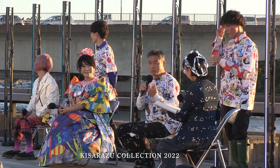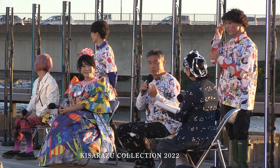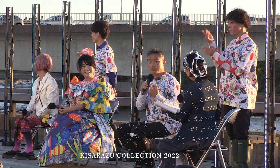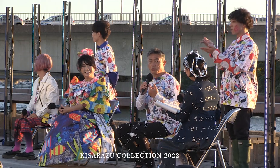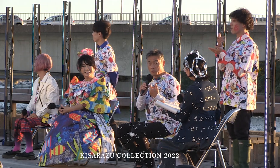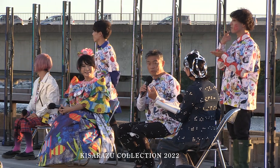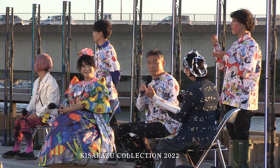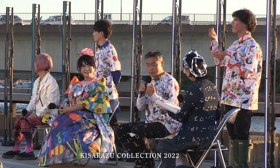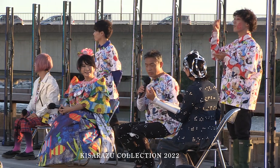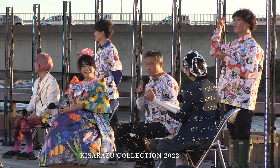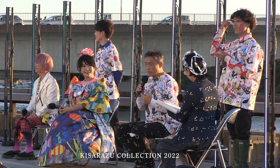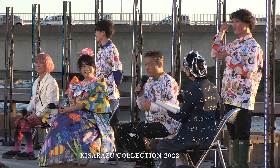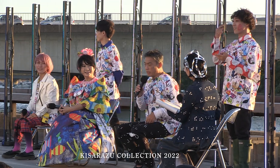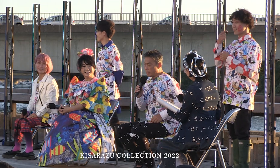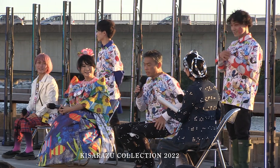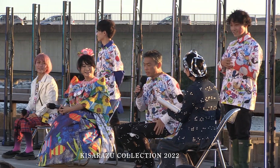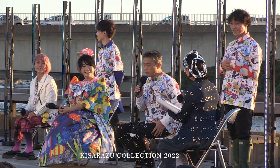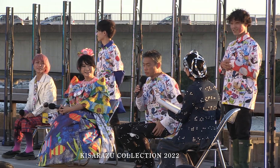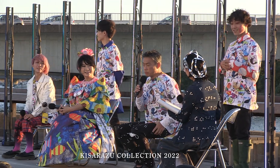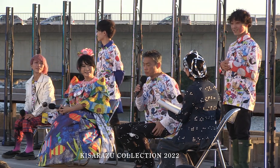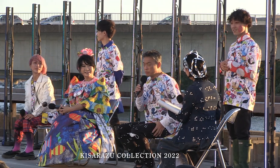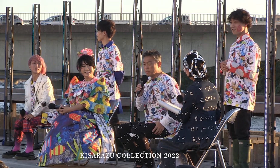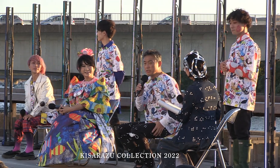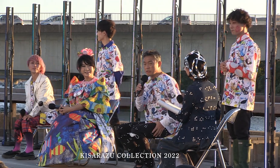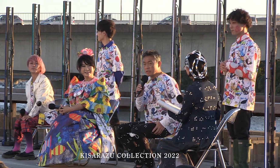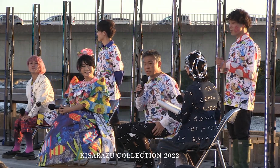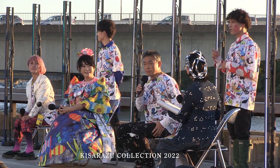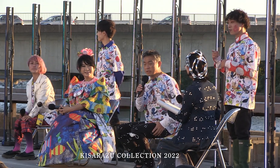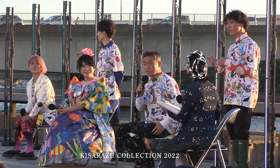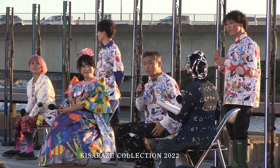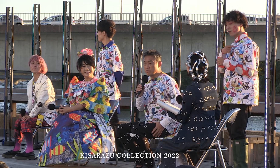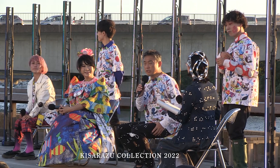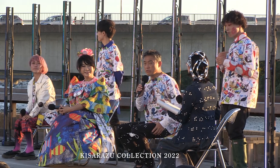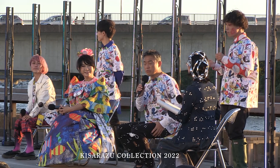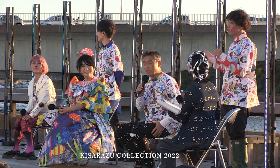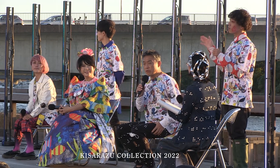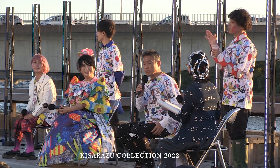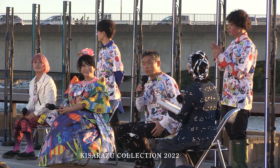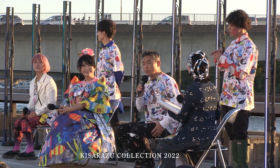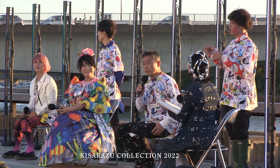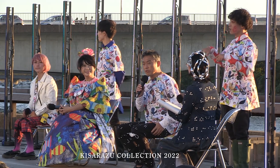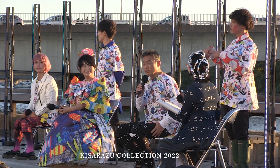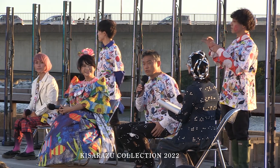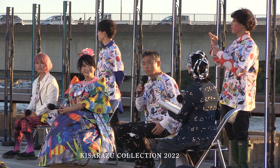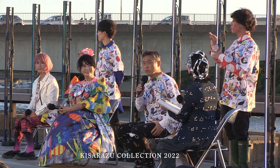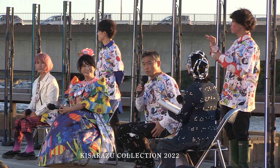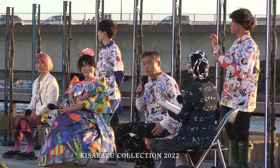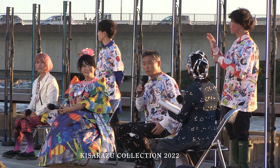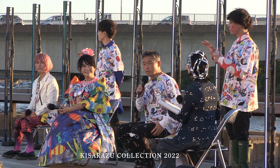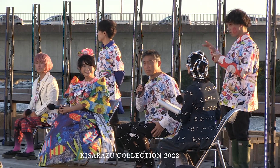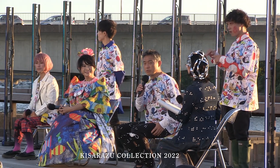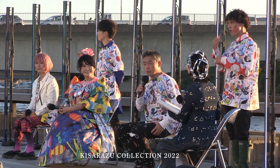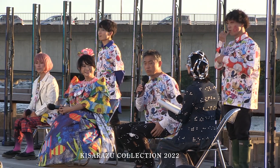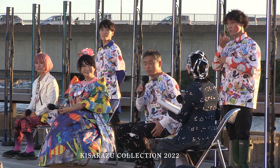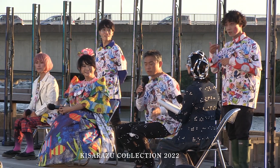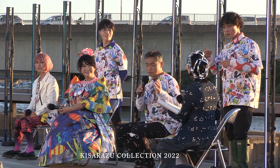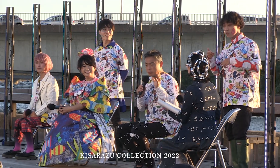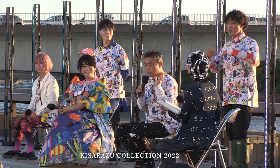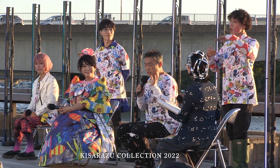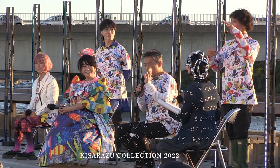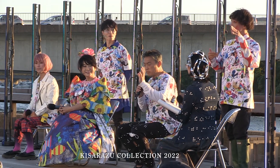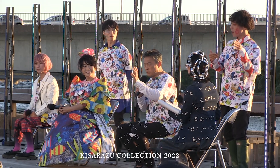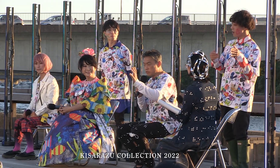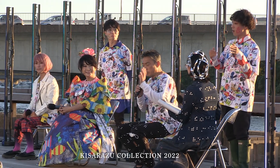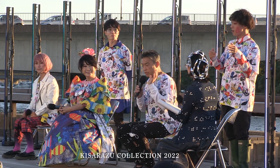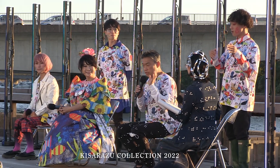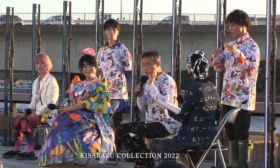に思っておりまして、それも含めてですね、木更津にあるのがこの海と山と